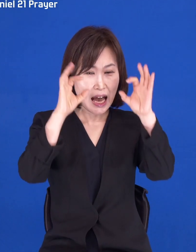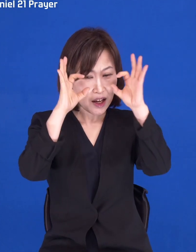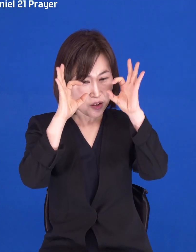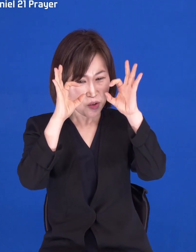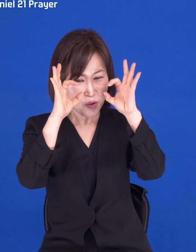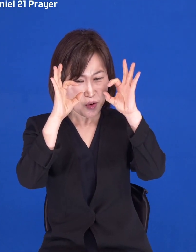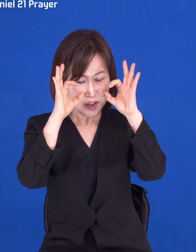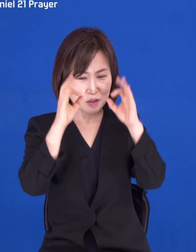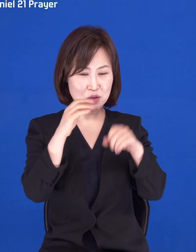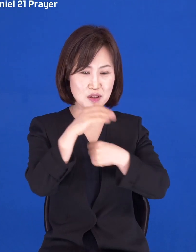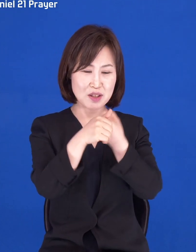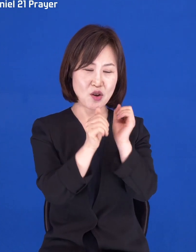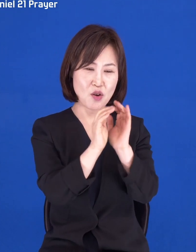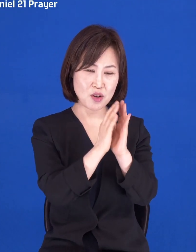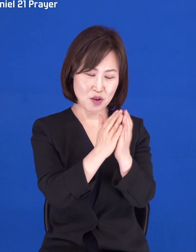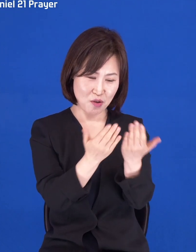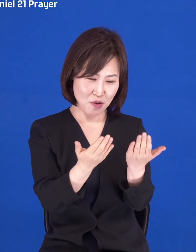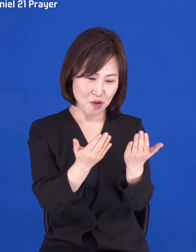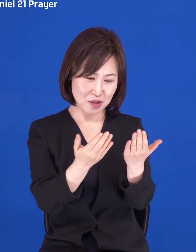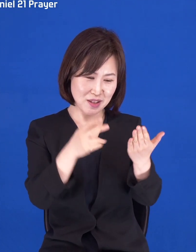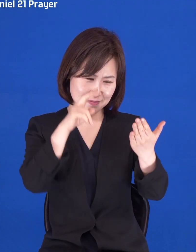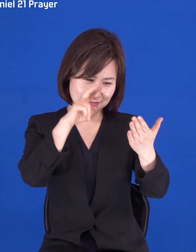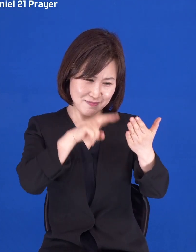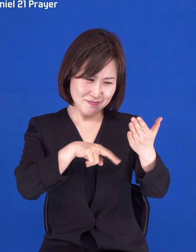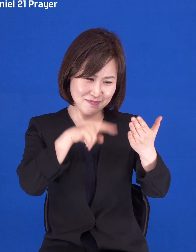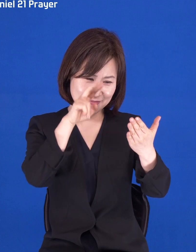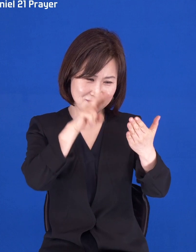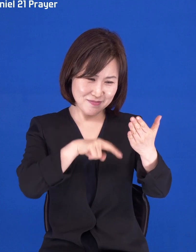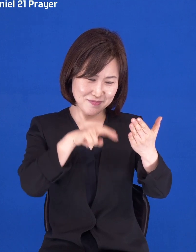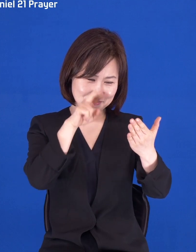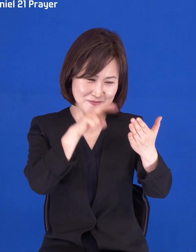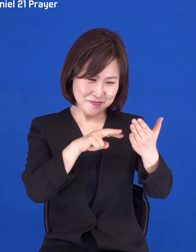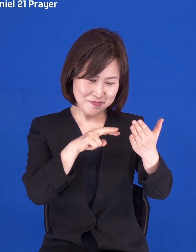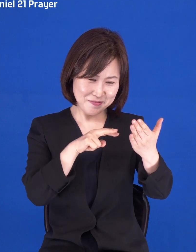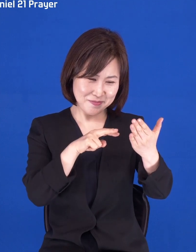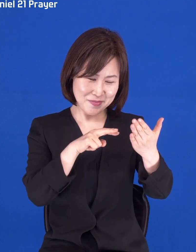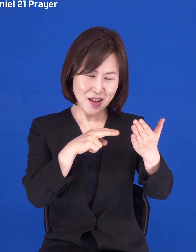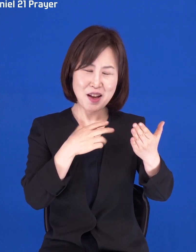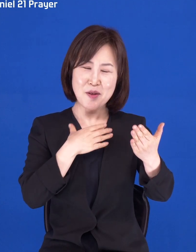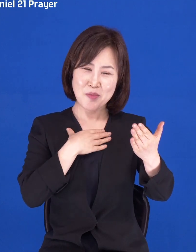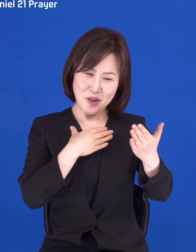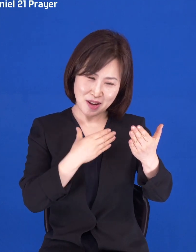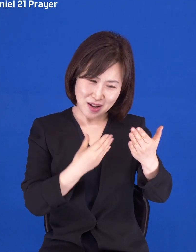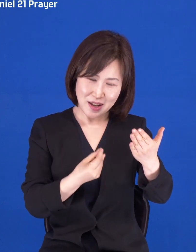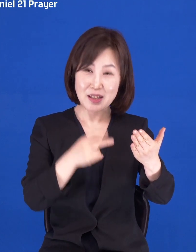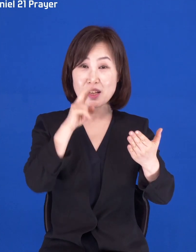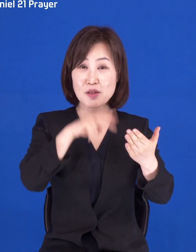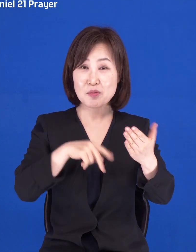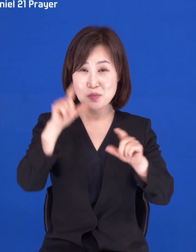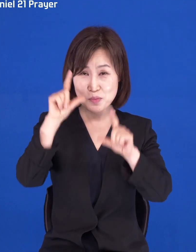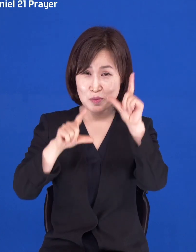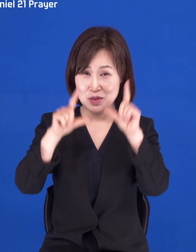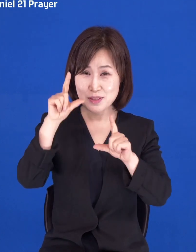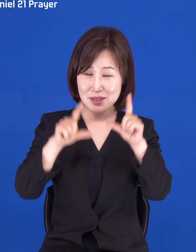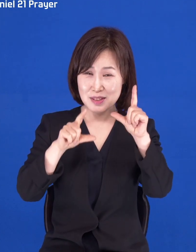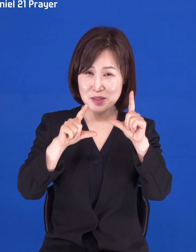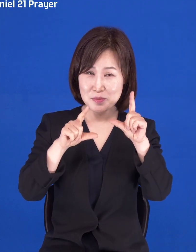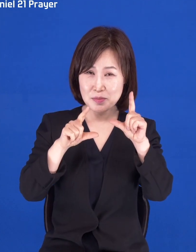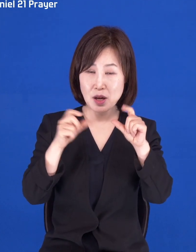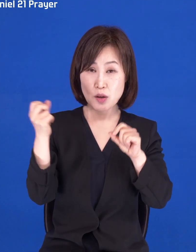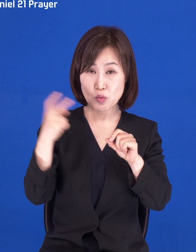끼시고 성경책을 손에 잡고 읽는 모습이었습니다. 성경책을 보실 때는 항상 무릎